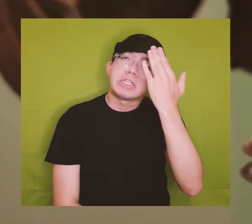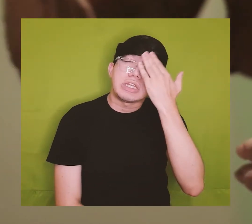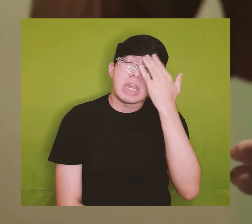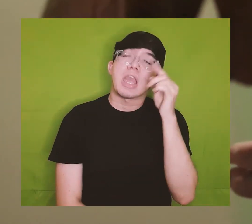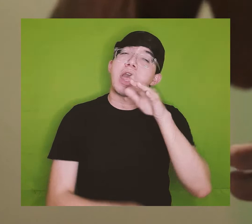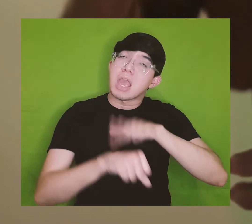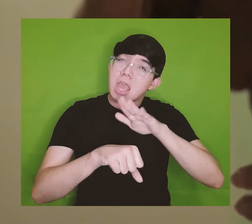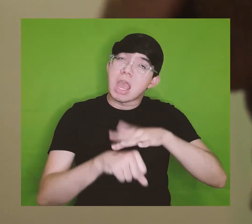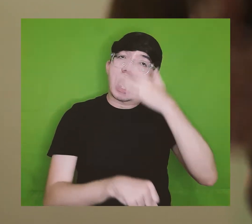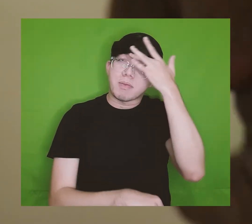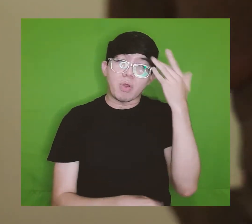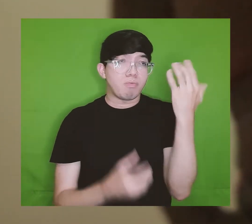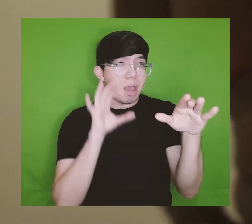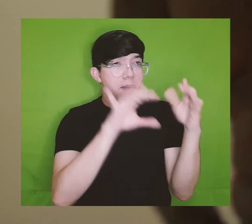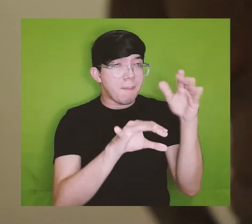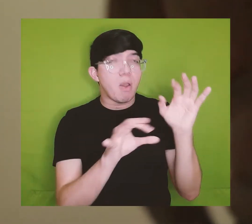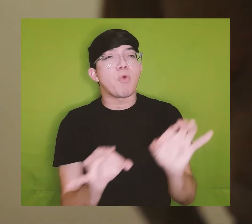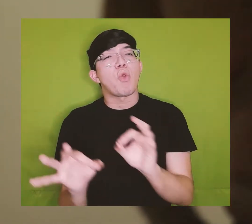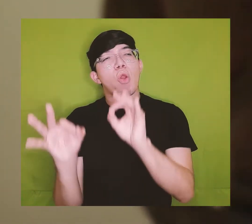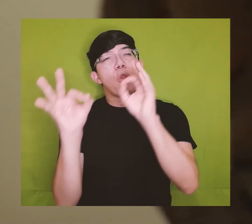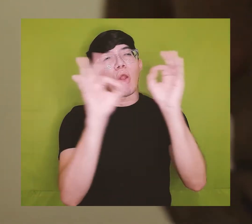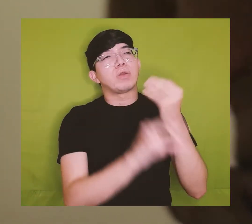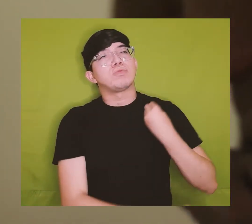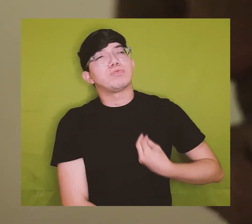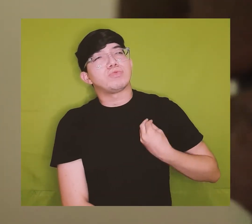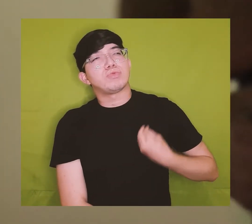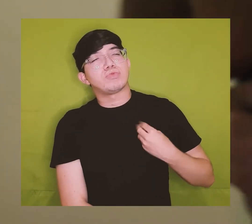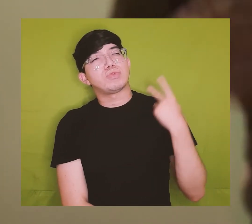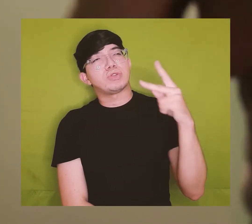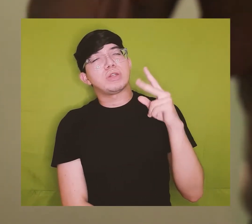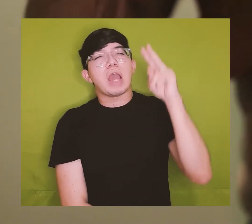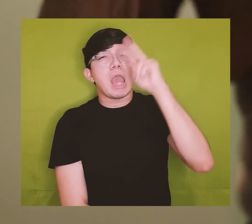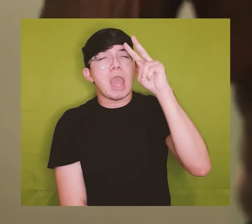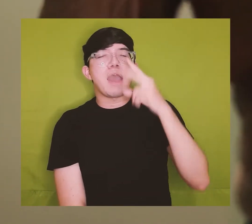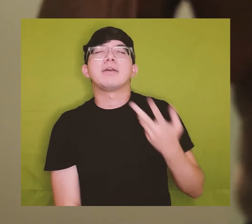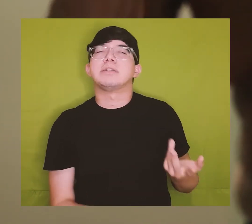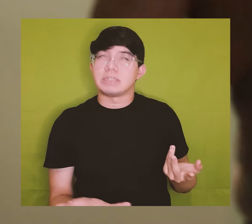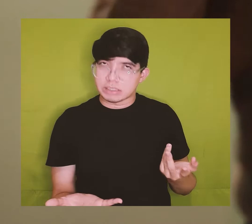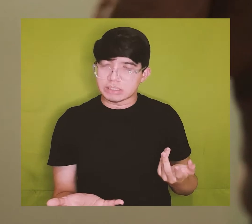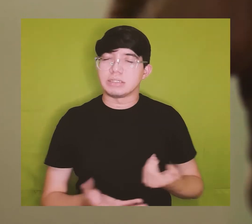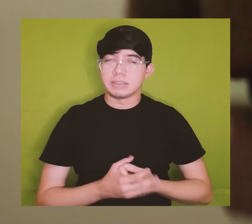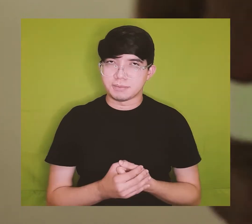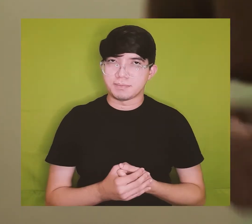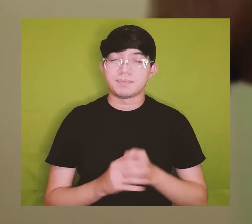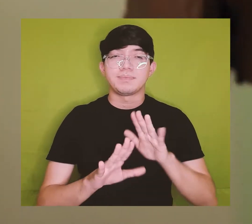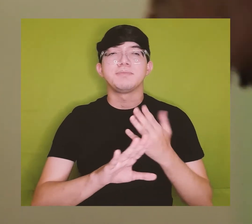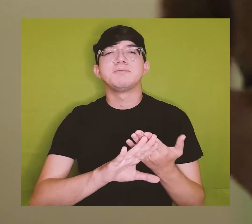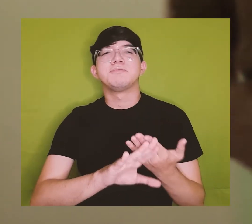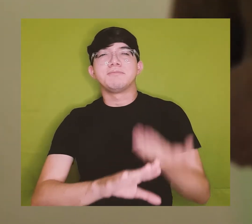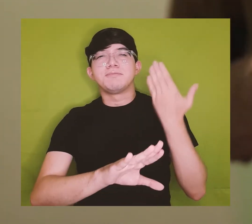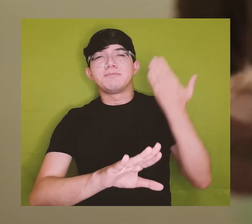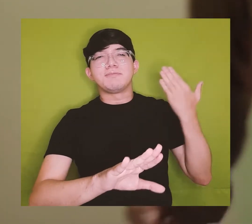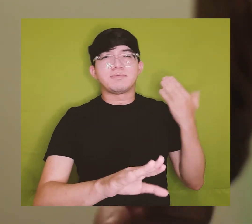assim, né? E o cinema brasileiro, ultimamente, ele tem pensado, né, sobre essa memória, principalmente nos anos